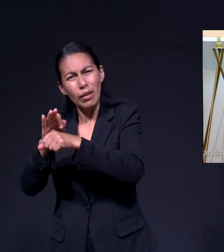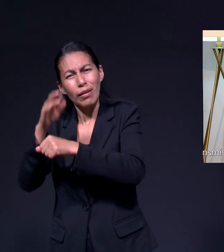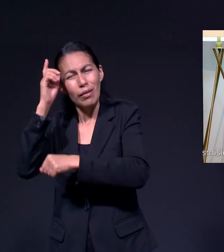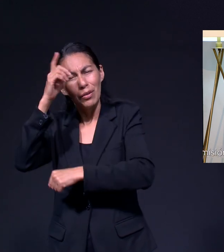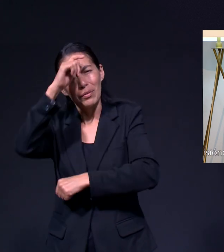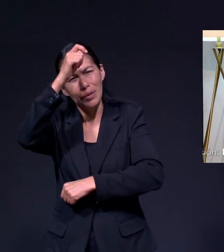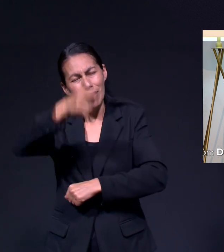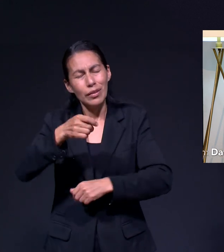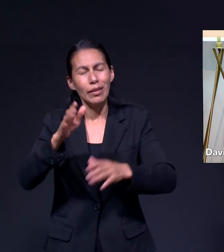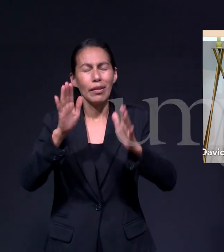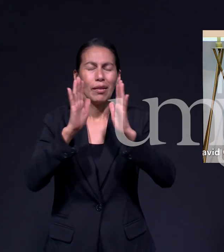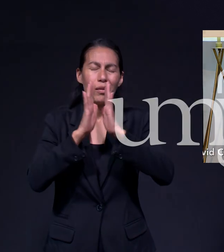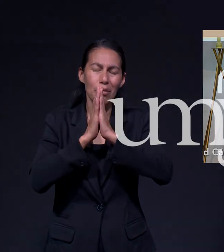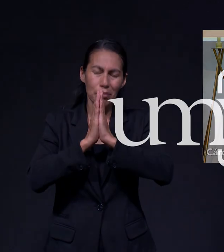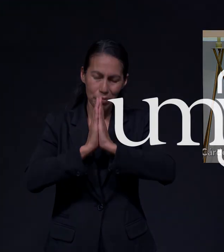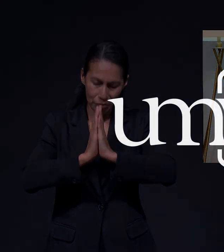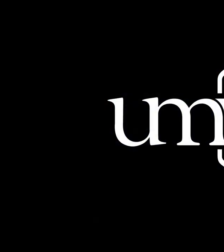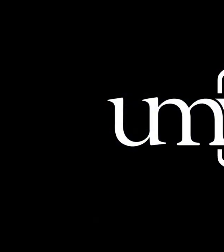amen